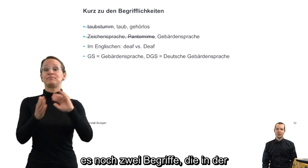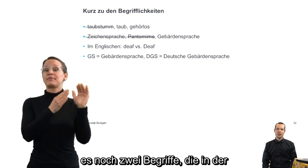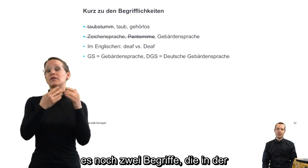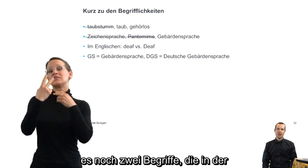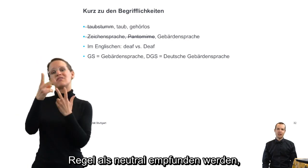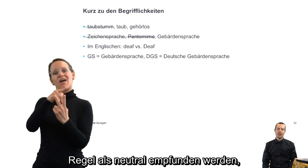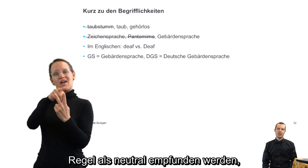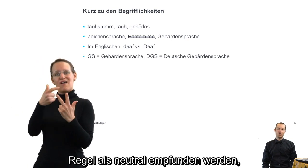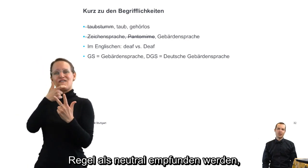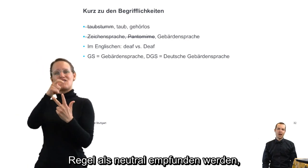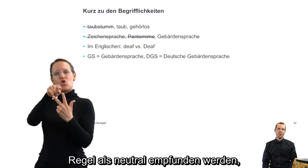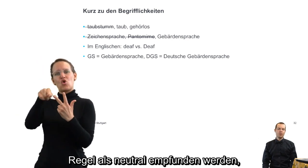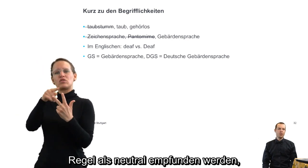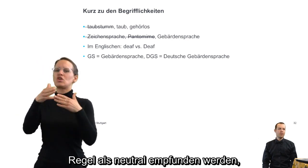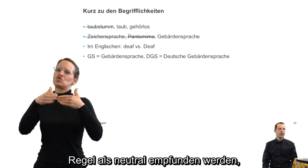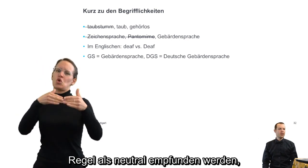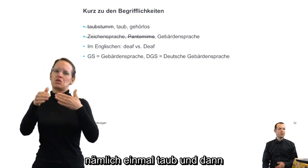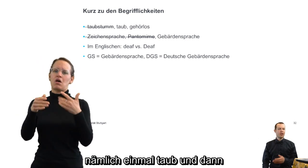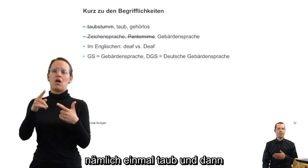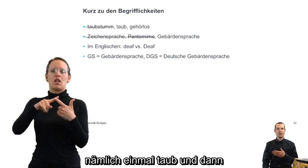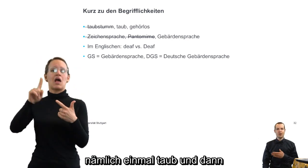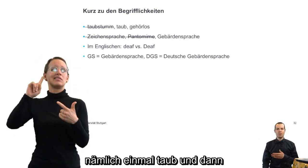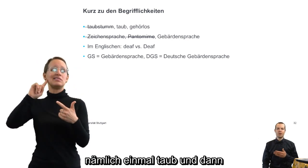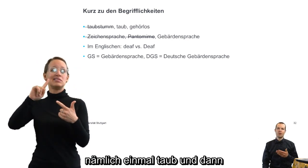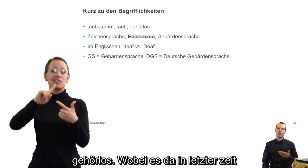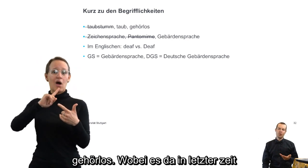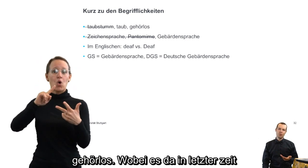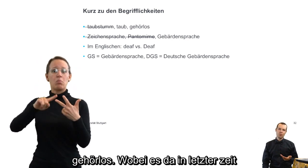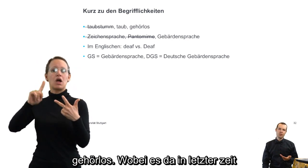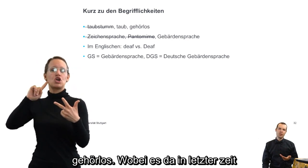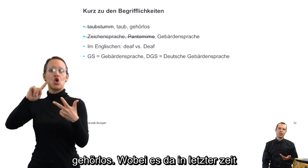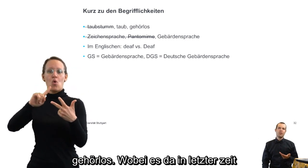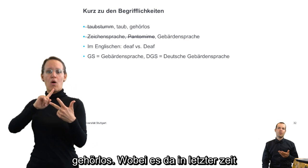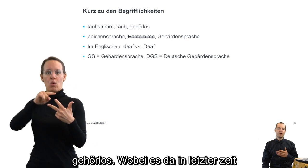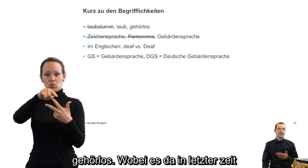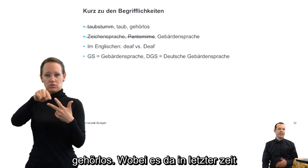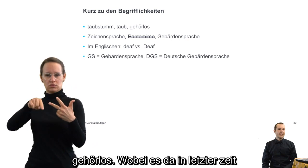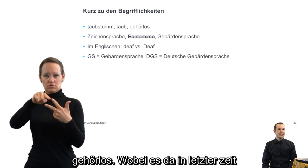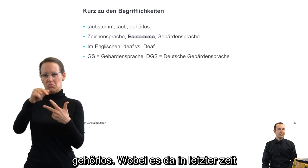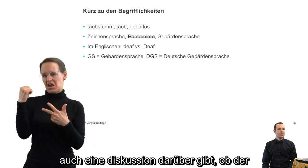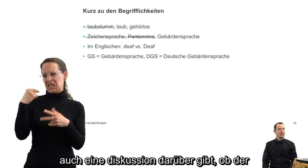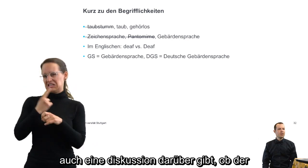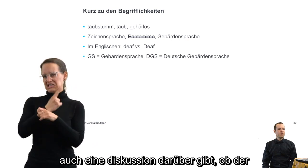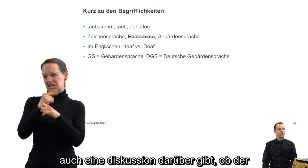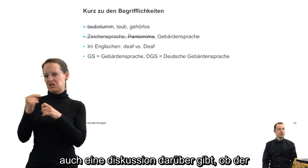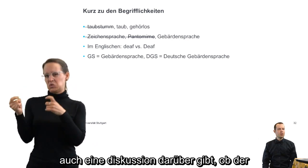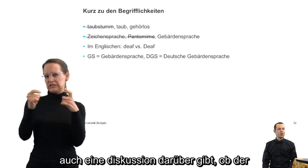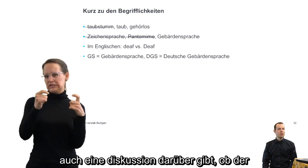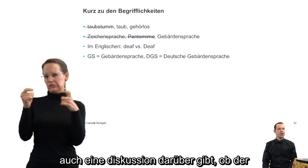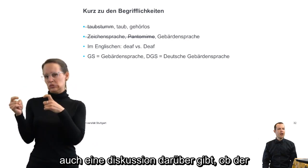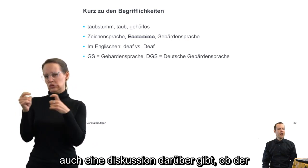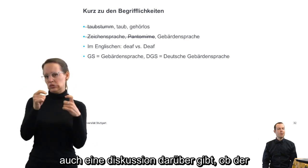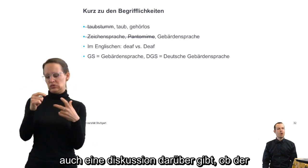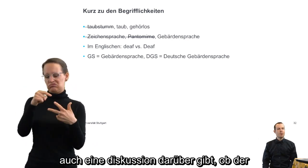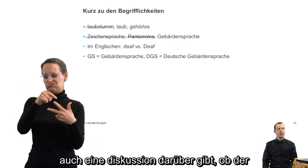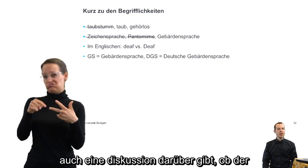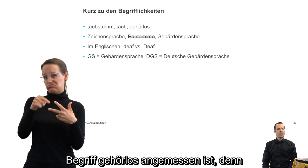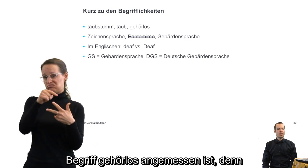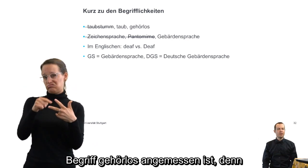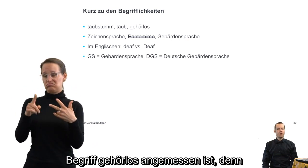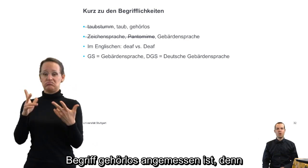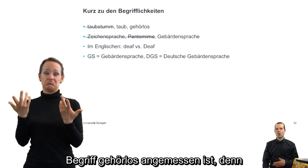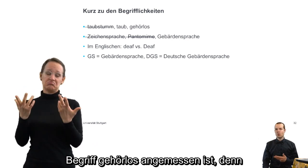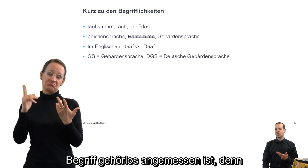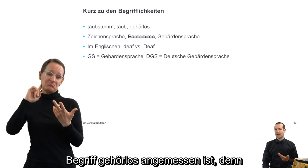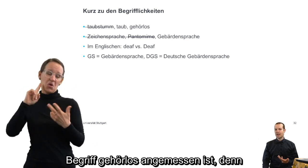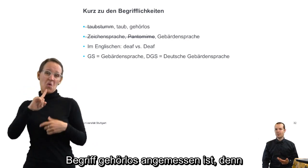Begriffe, die in der Regel als neutral empfunden werden, nämlich einmal taub und einmal gehörlos, wobei es dann in letzter Zeit auch eine Diskussion darüber gab, ob der